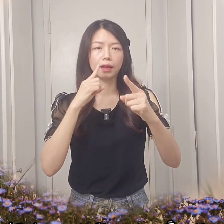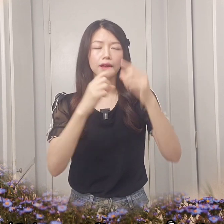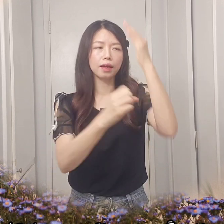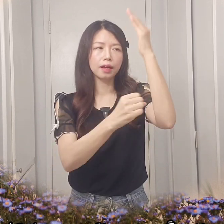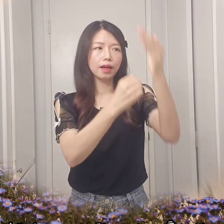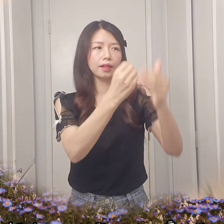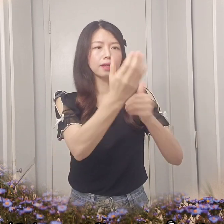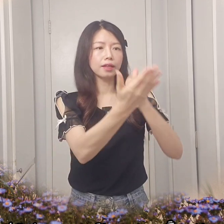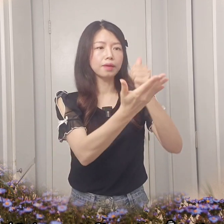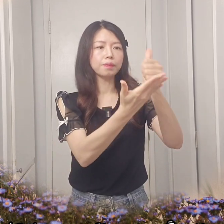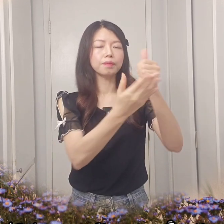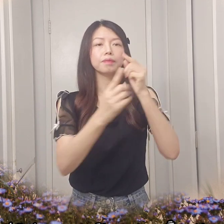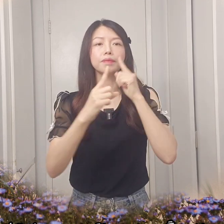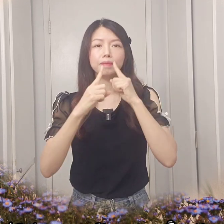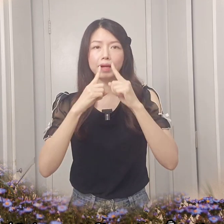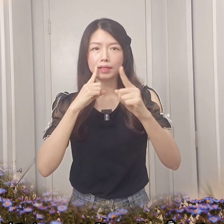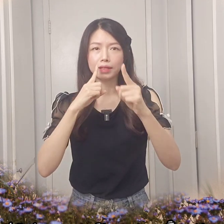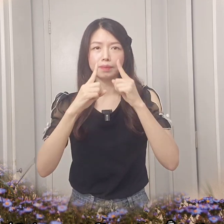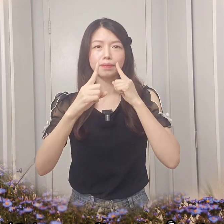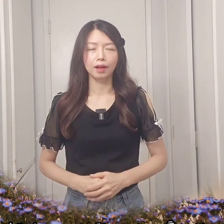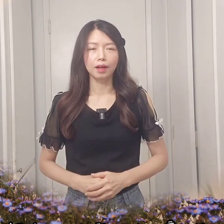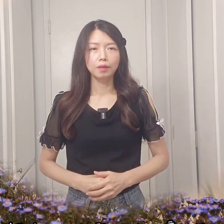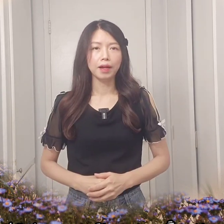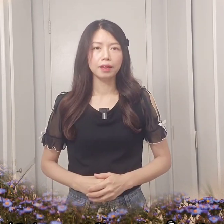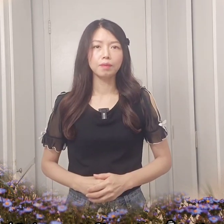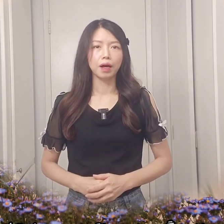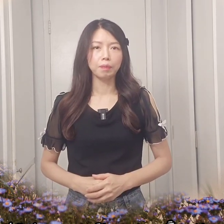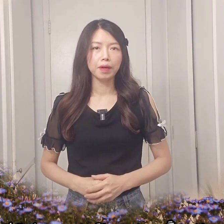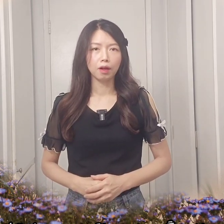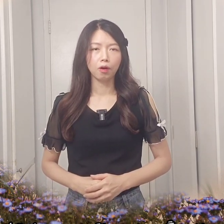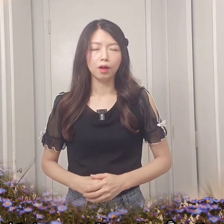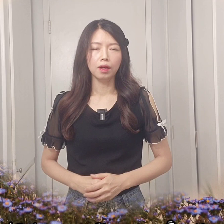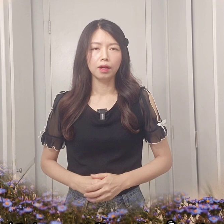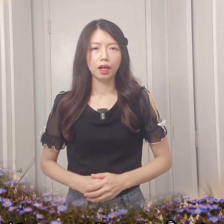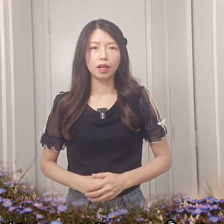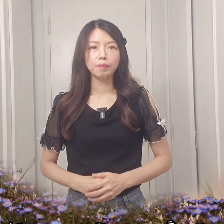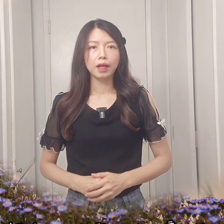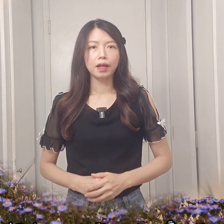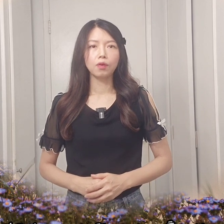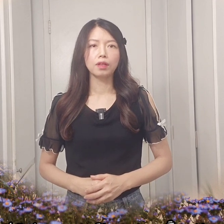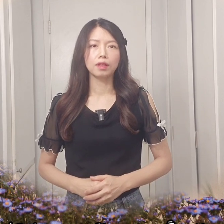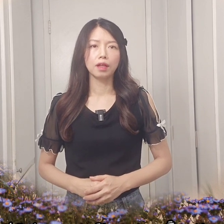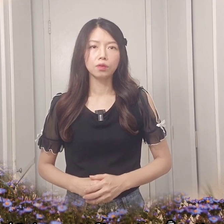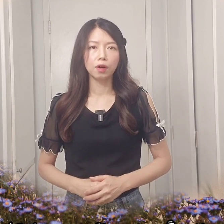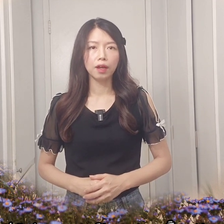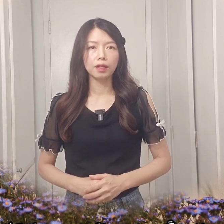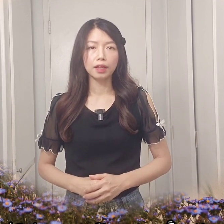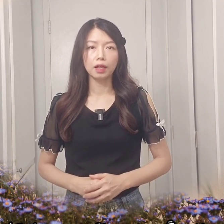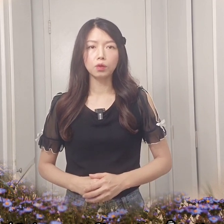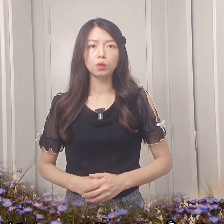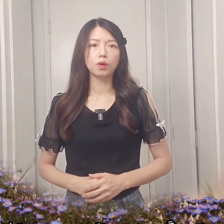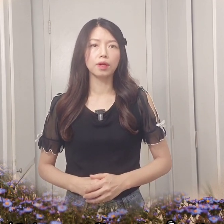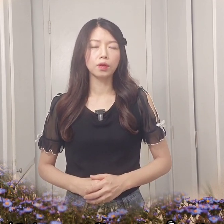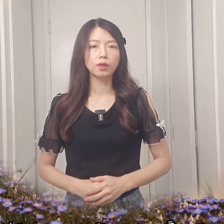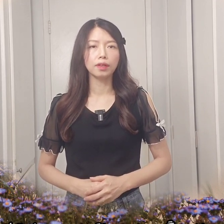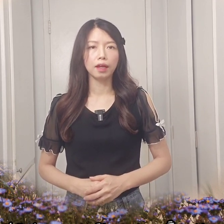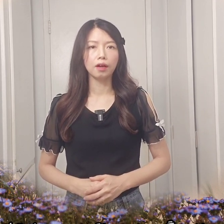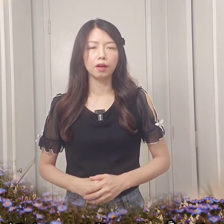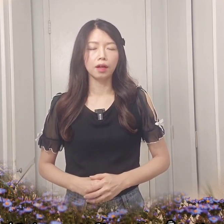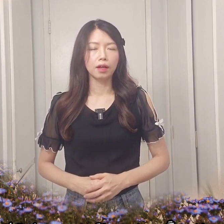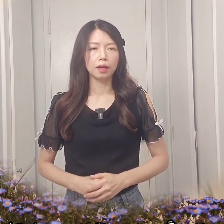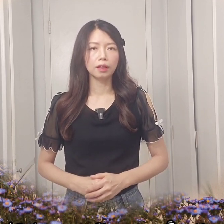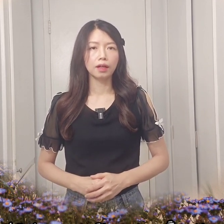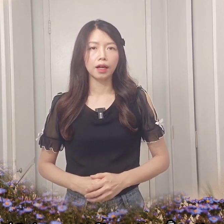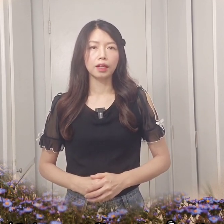됩니다. 하나님, 말씀. 말씀 앞에서 가깝다라고 한 뜻의 수어에 장소 수어를